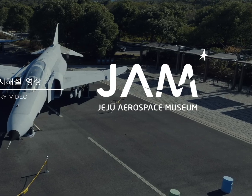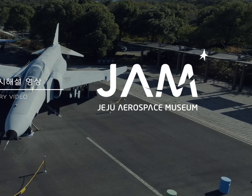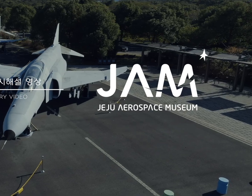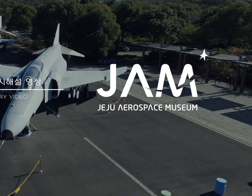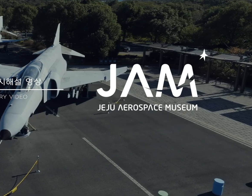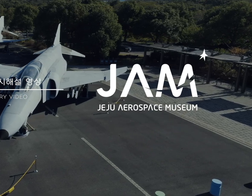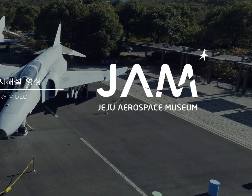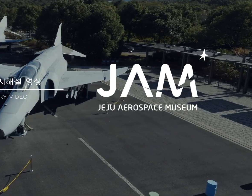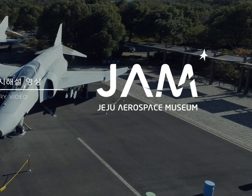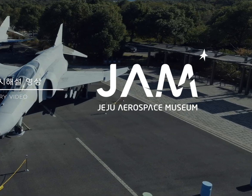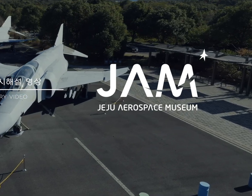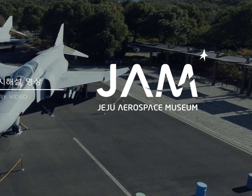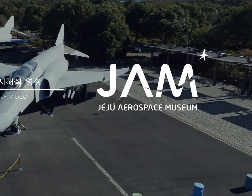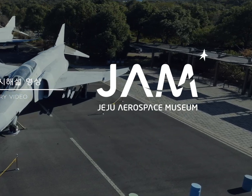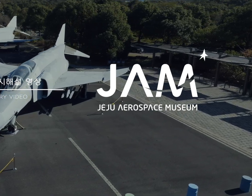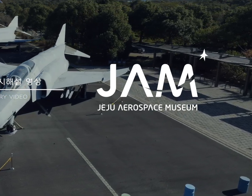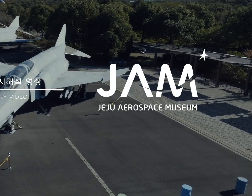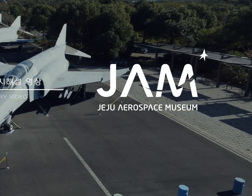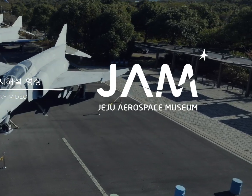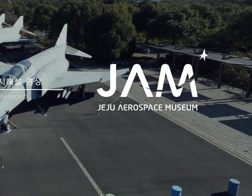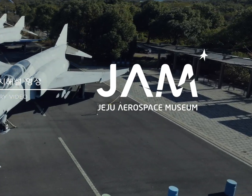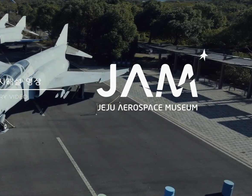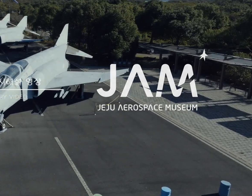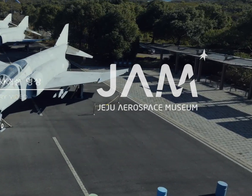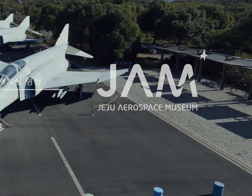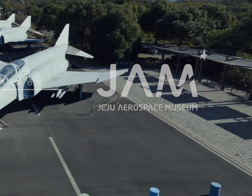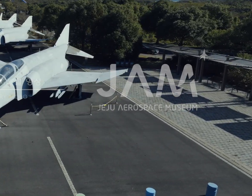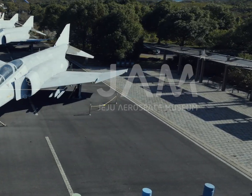F-42